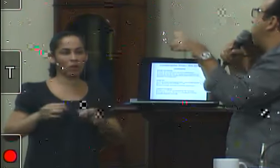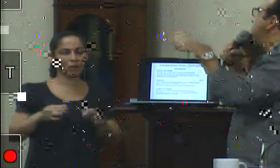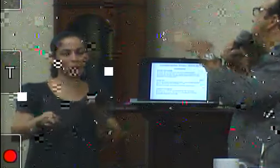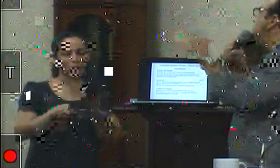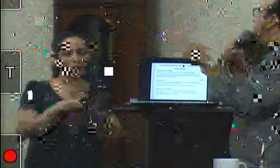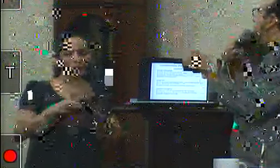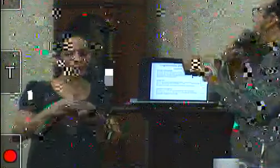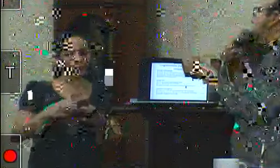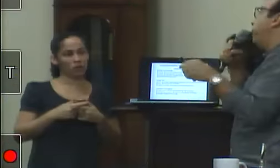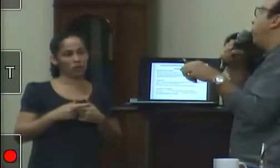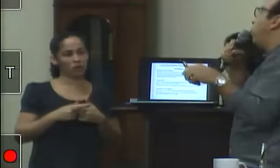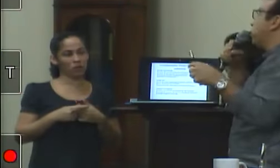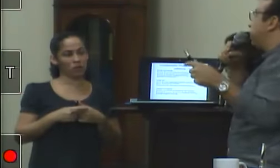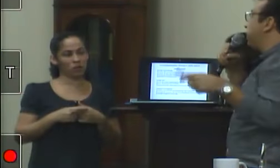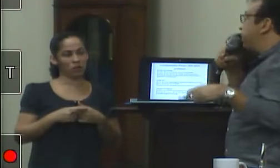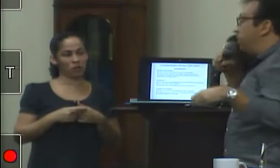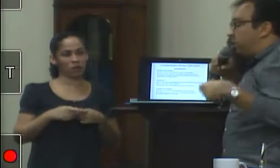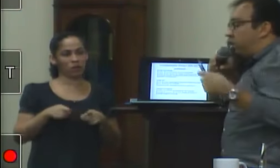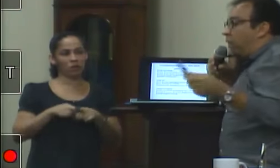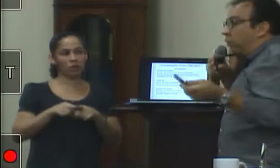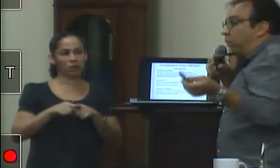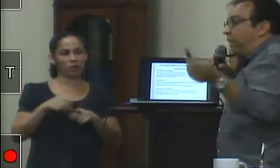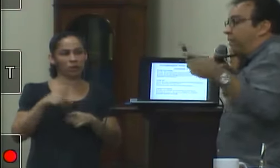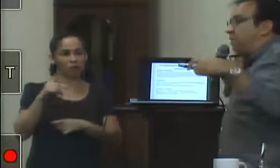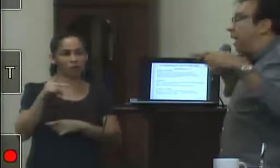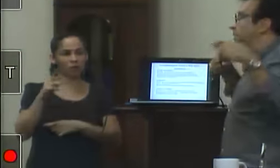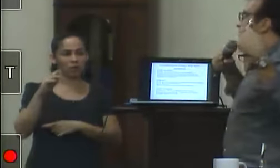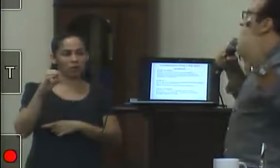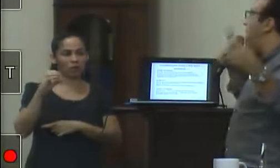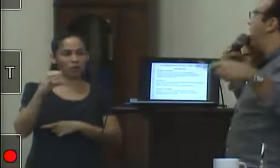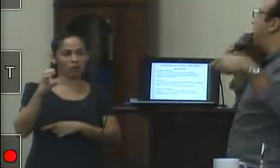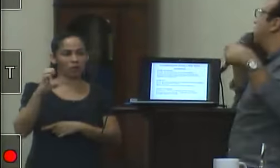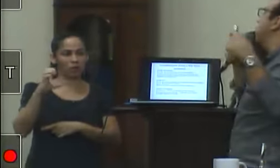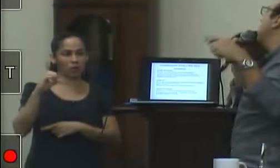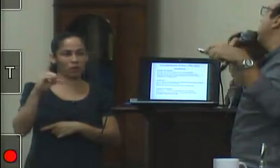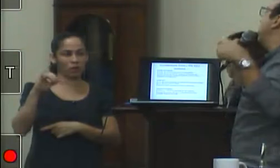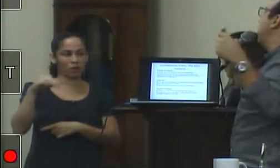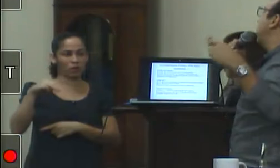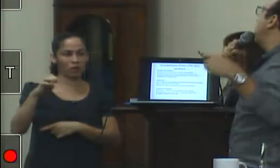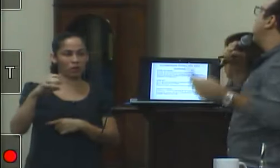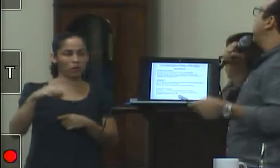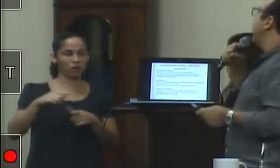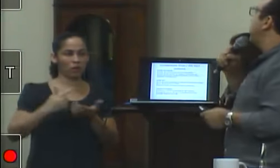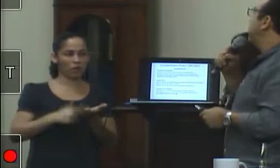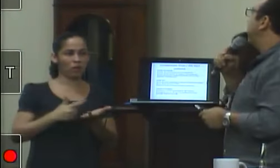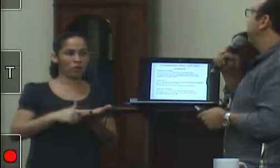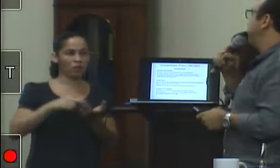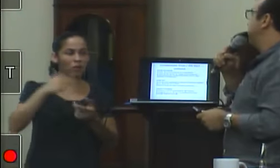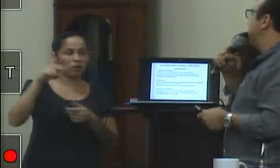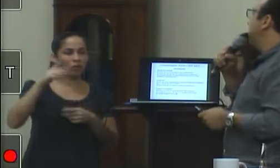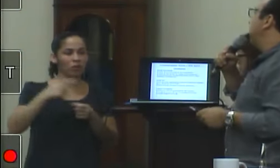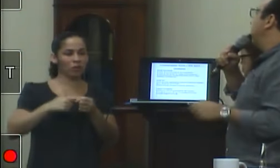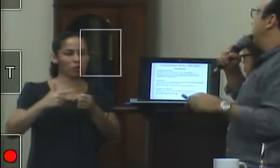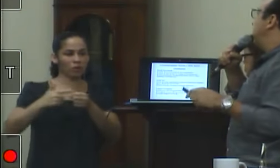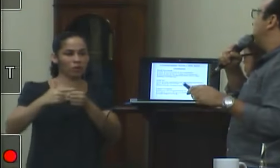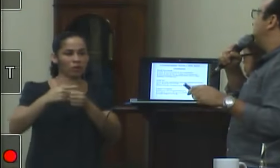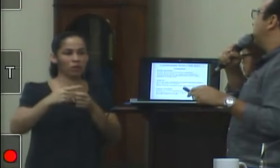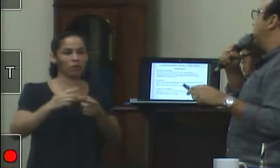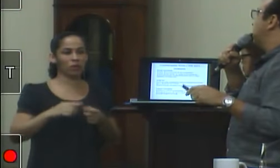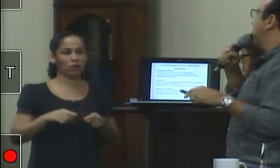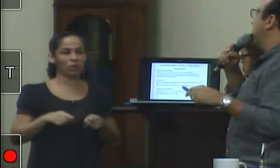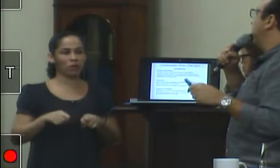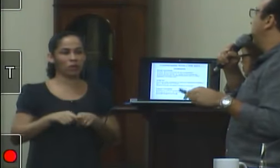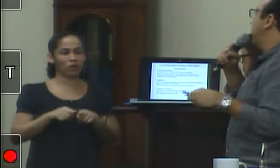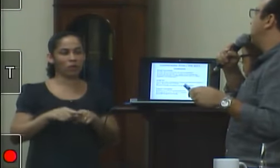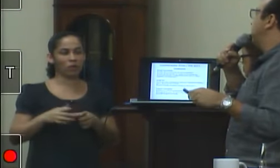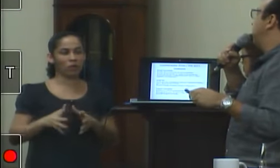tá? E alguns procedimentos de alta complexidade que são marcados fora, né, de Valença. Dentro da